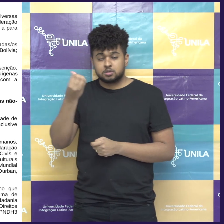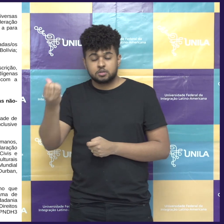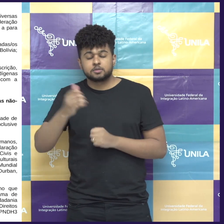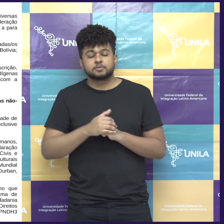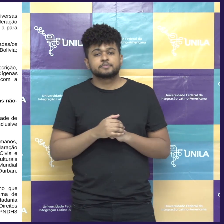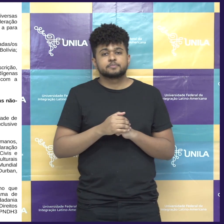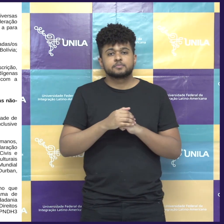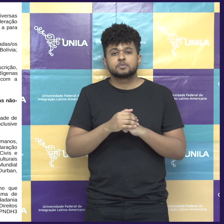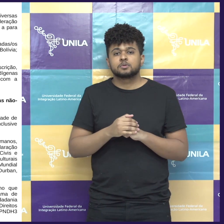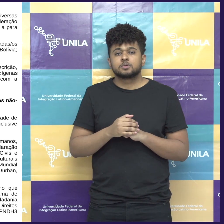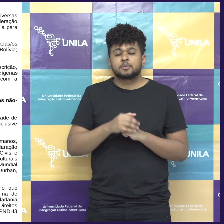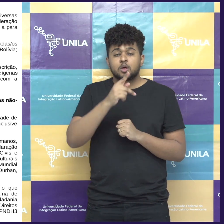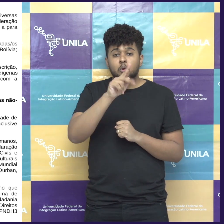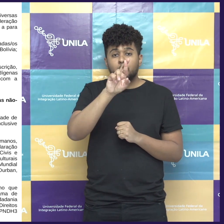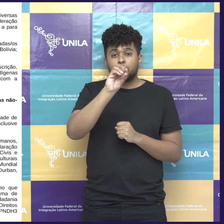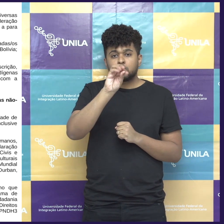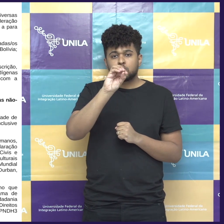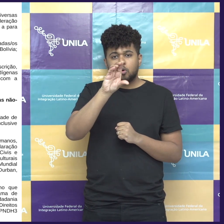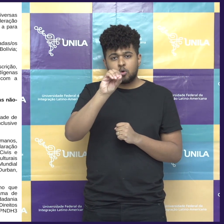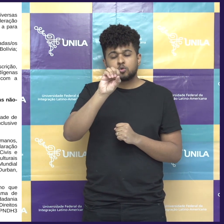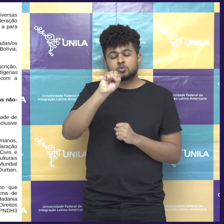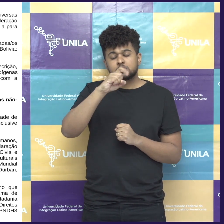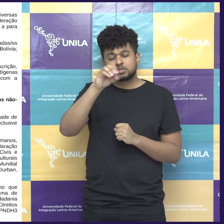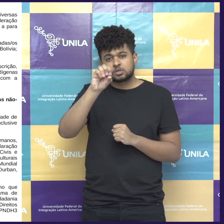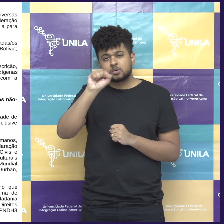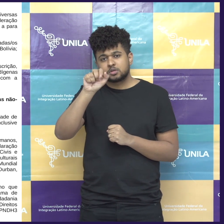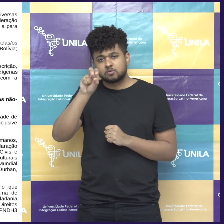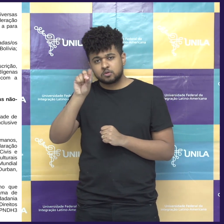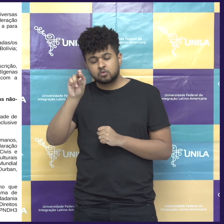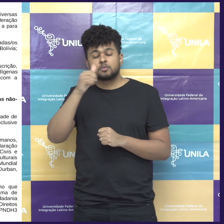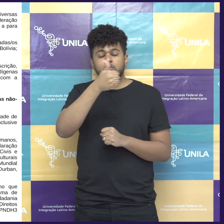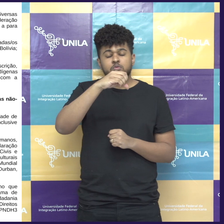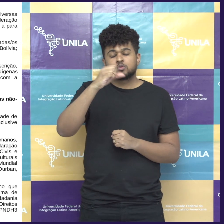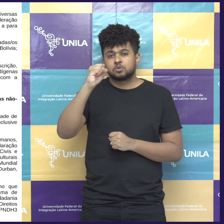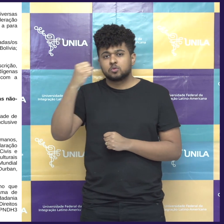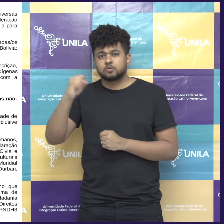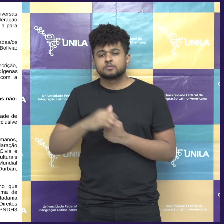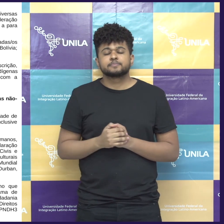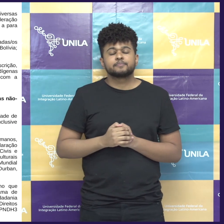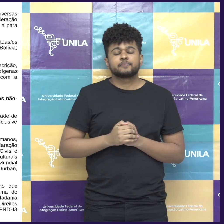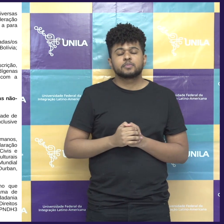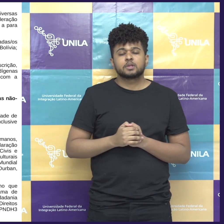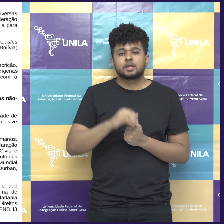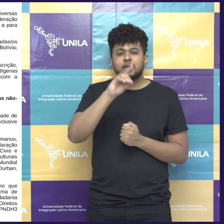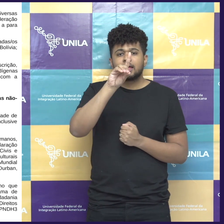1966, o Protocolo de São Salvador, 1988, a Declaração da Conferência Mundial